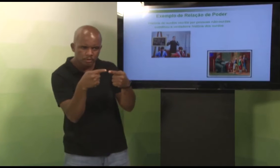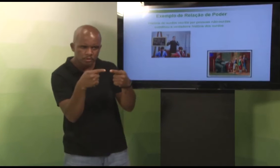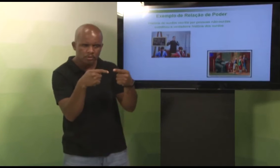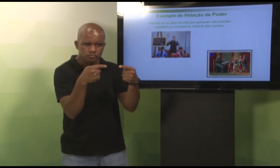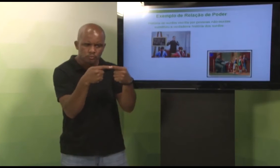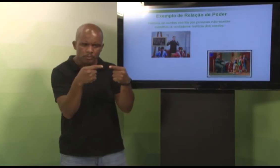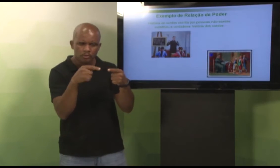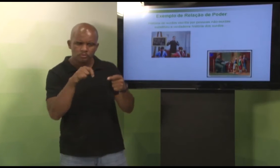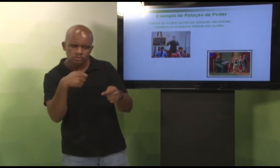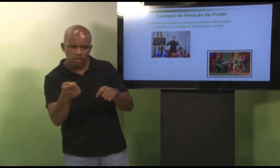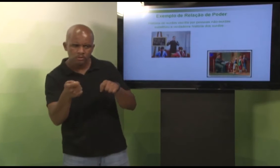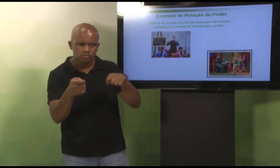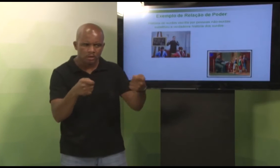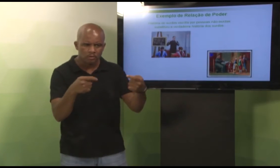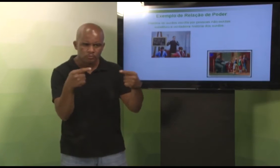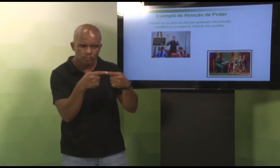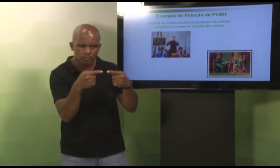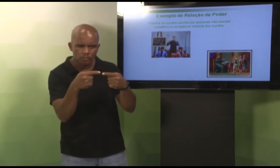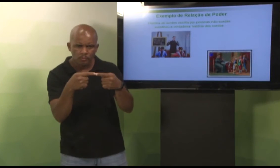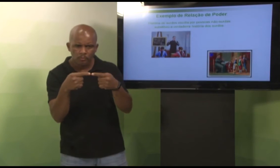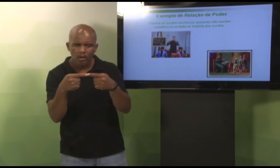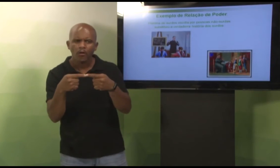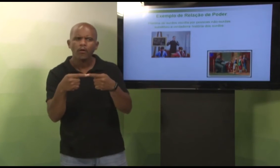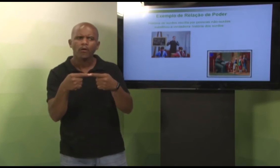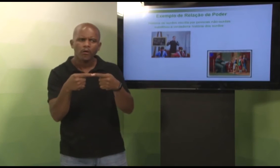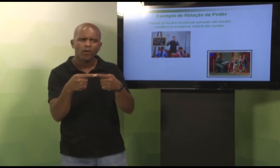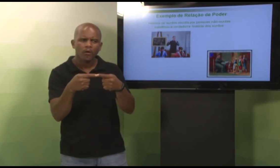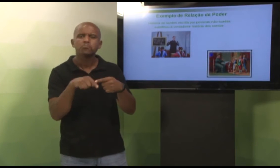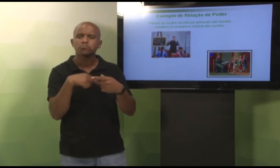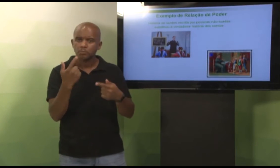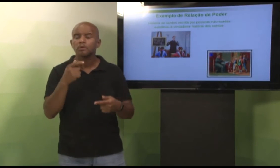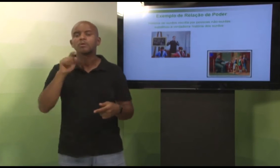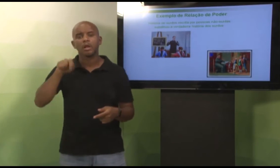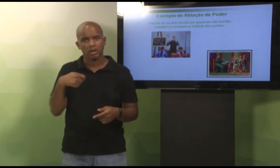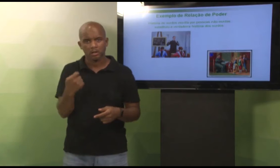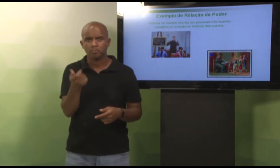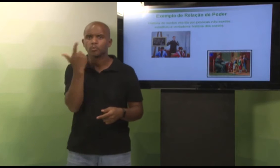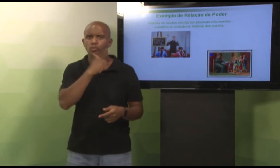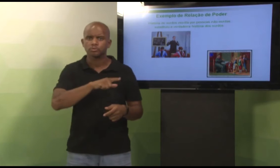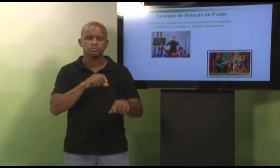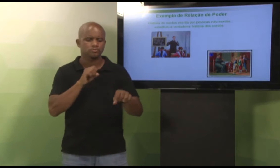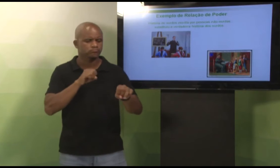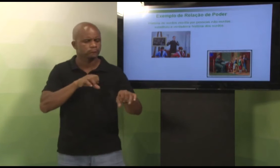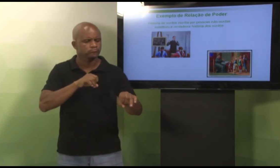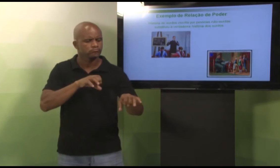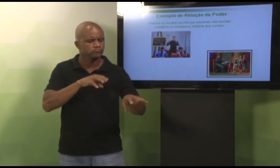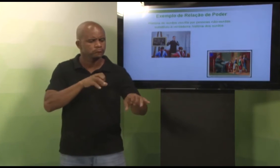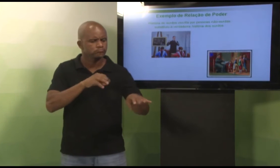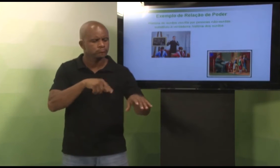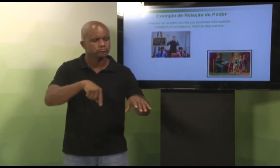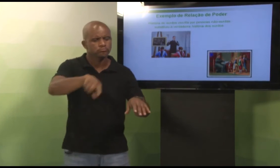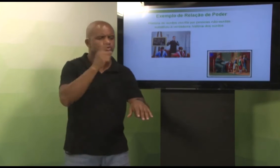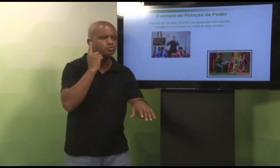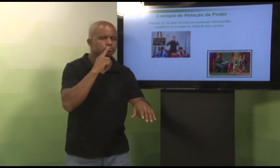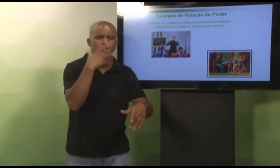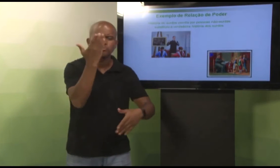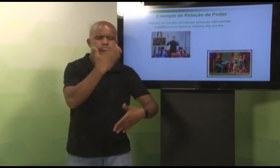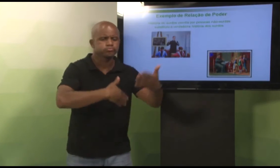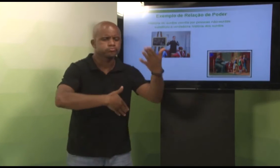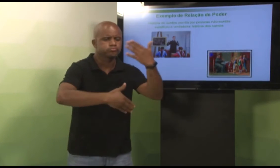metodologia para o ensino de sinais. Então, foi convencionando sinais. E a partir dali, começou-se